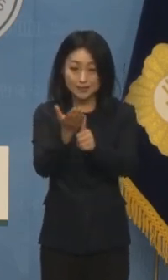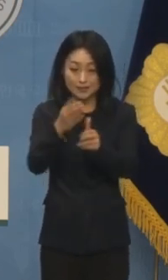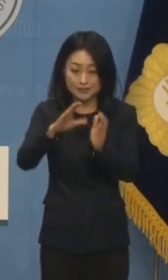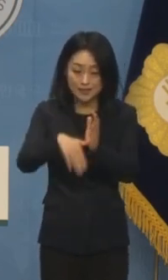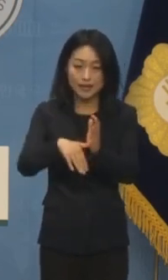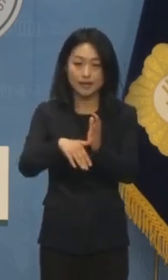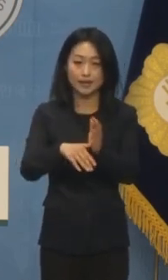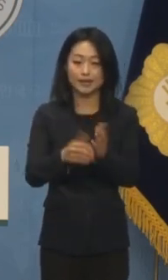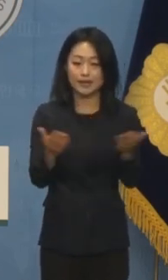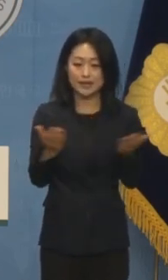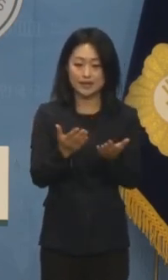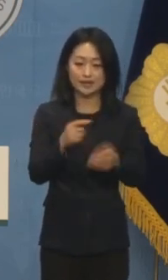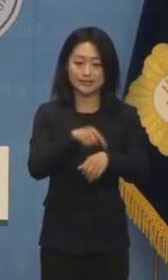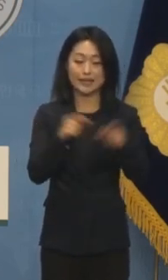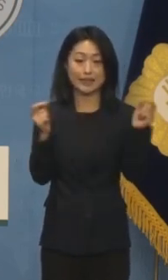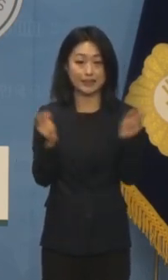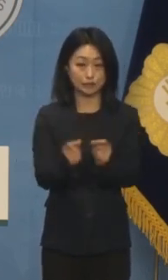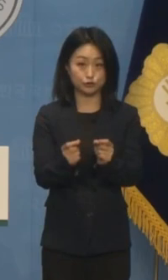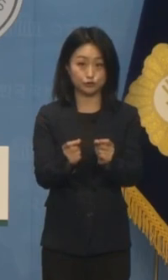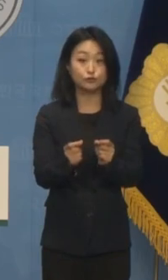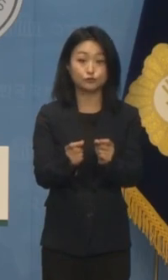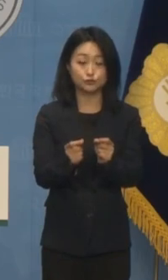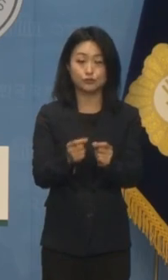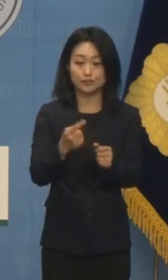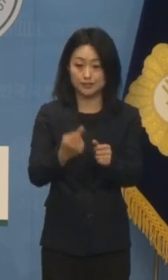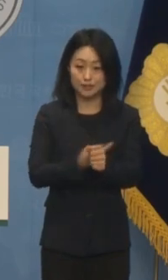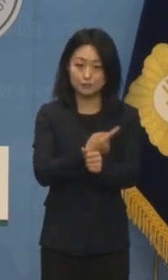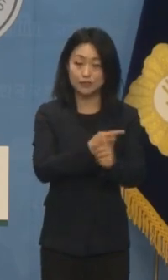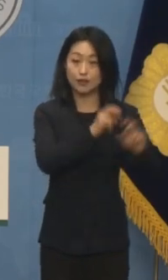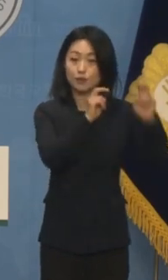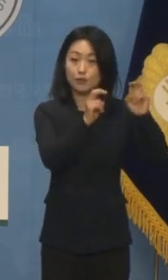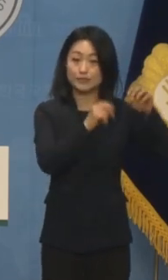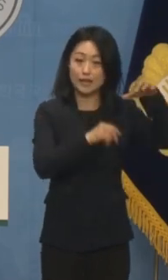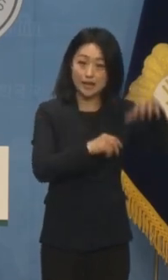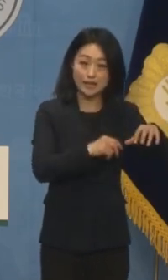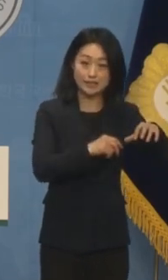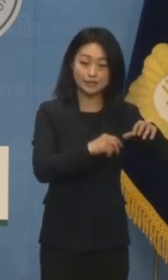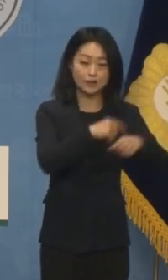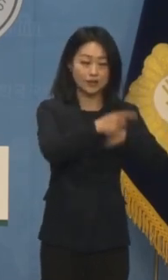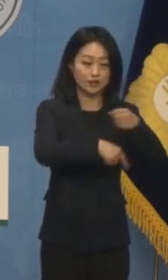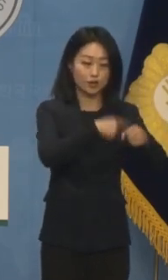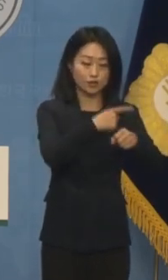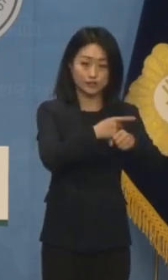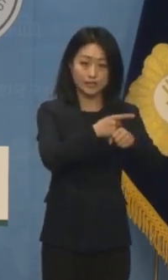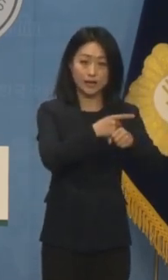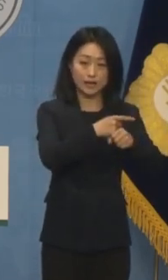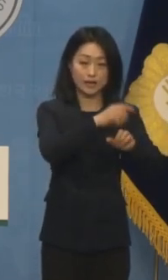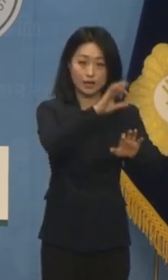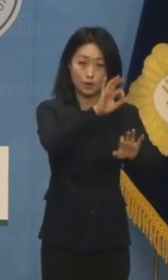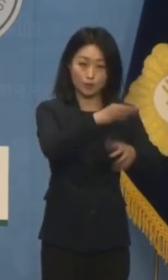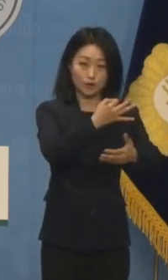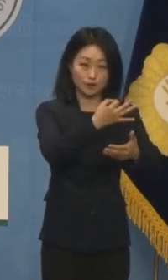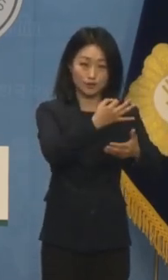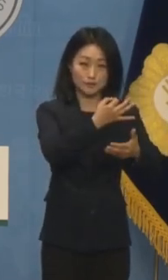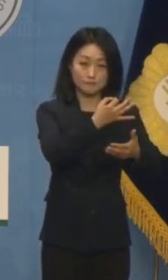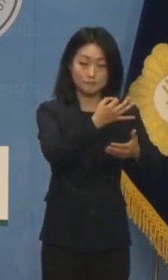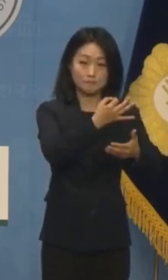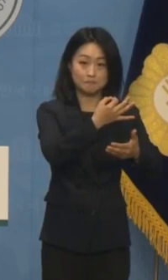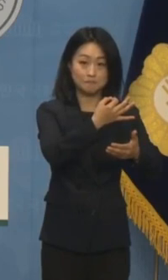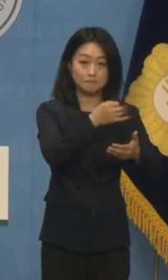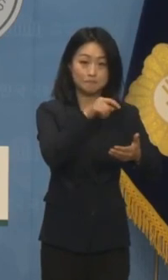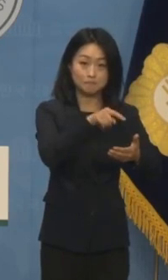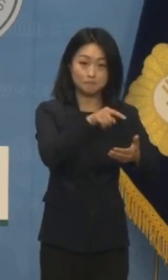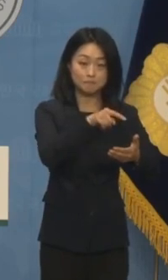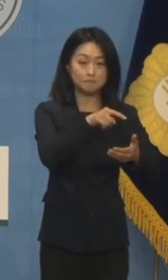이용하며 단축된 근로시간에 대해 산업 현장에서 연차 유급 휴가를 삭감하는 일이 발생하고 있어